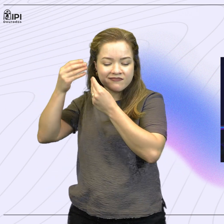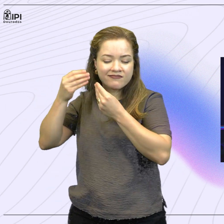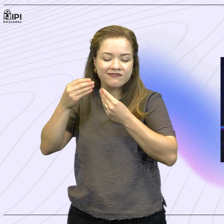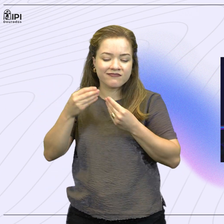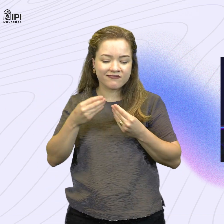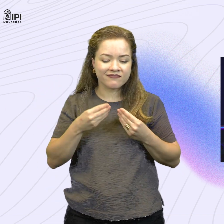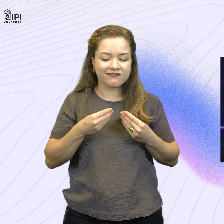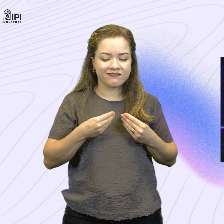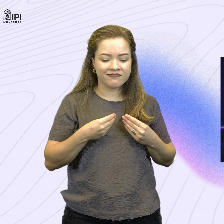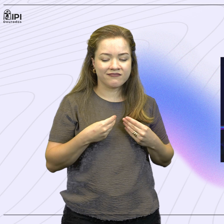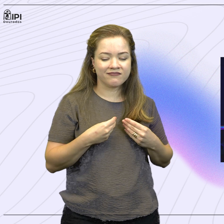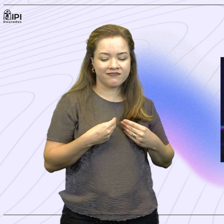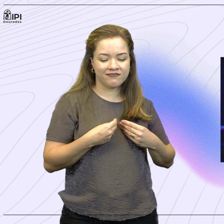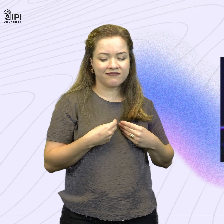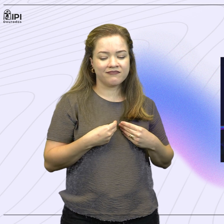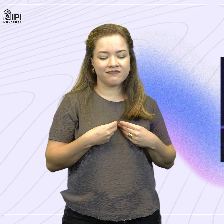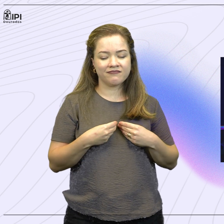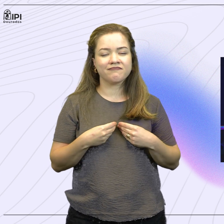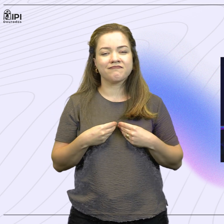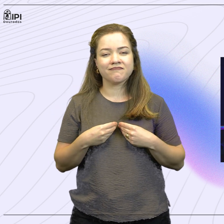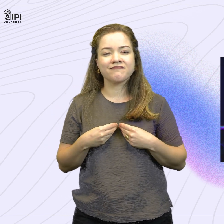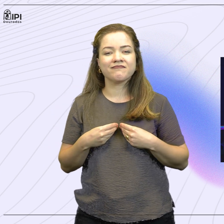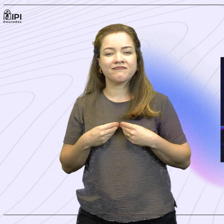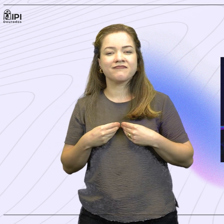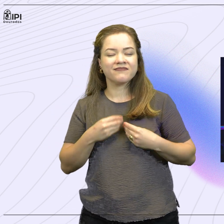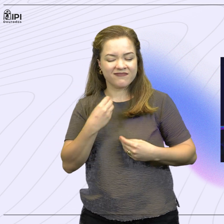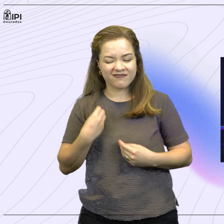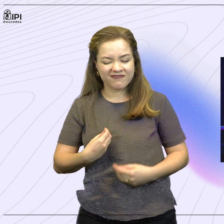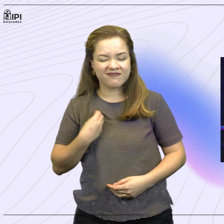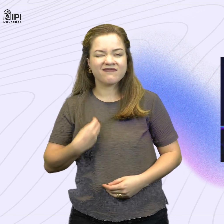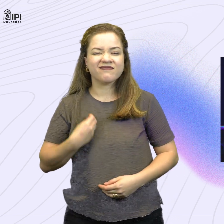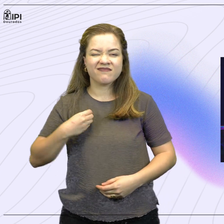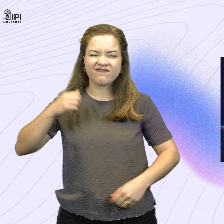recebi, e da plenitude